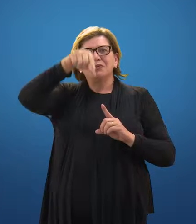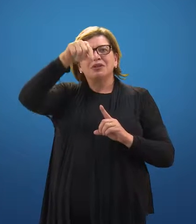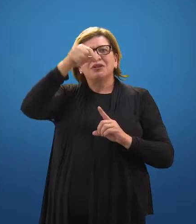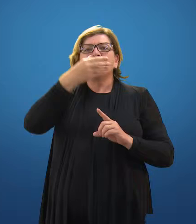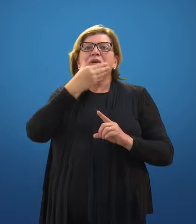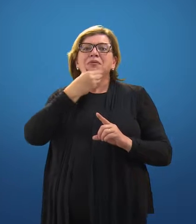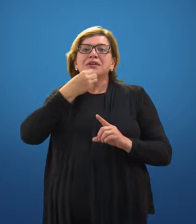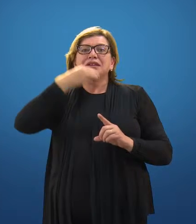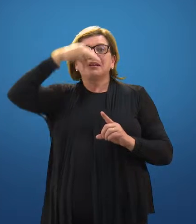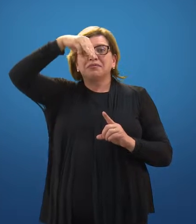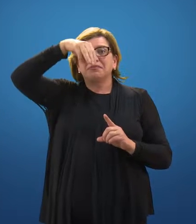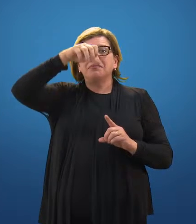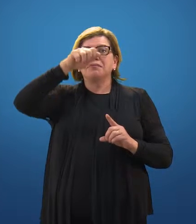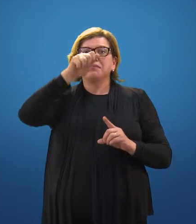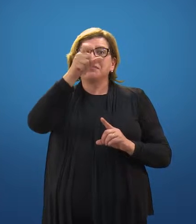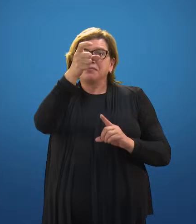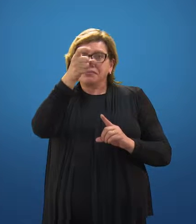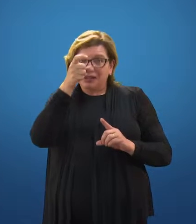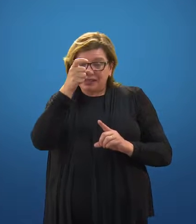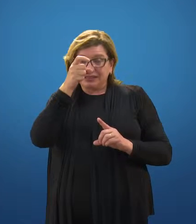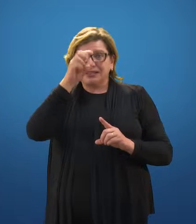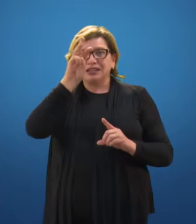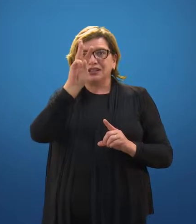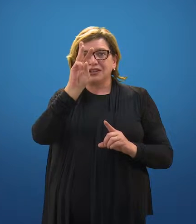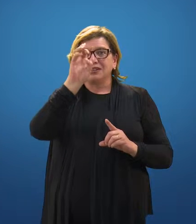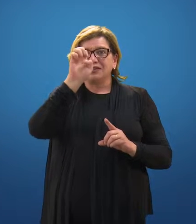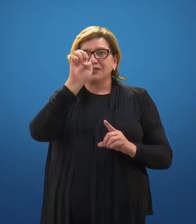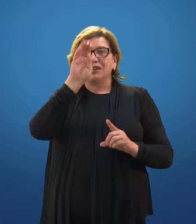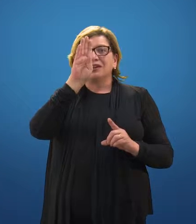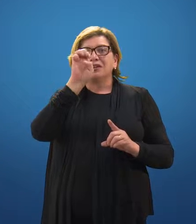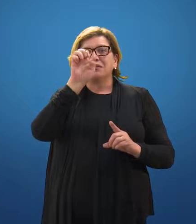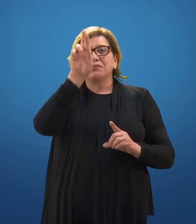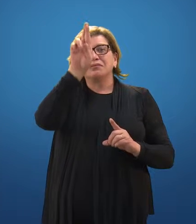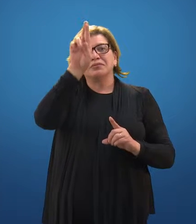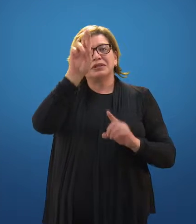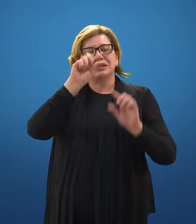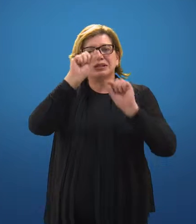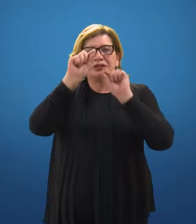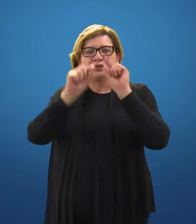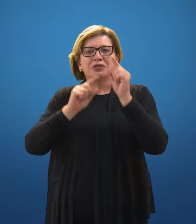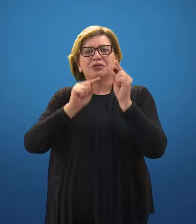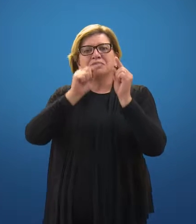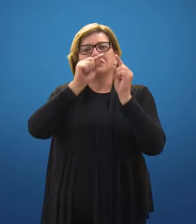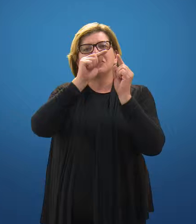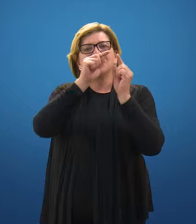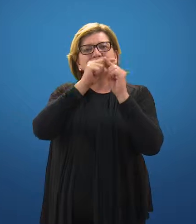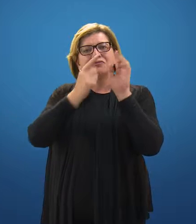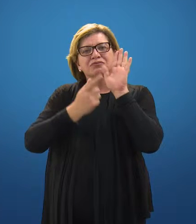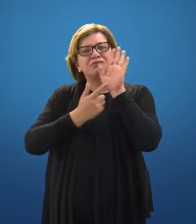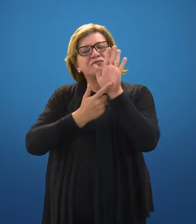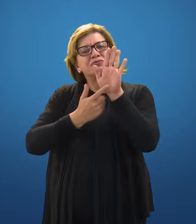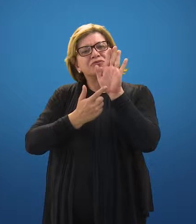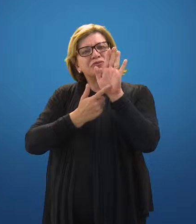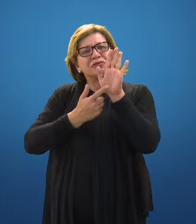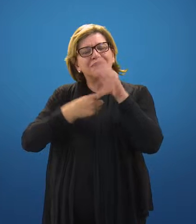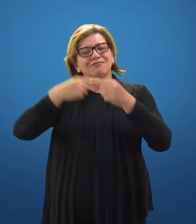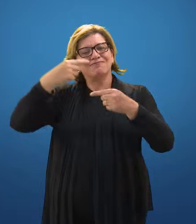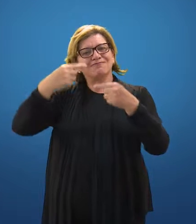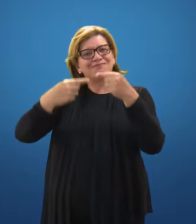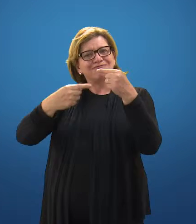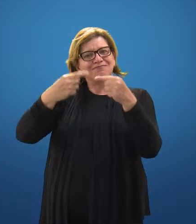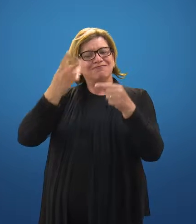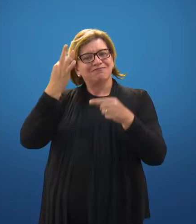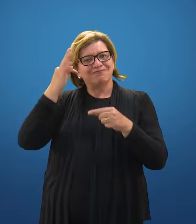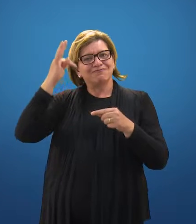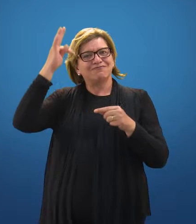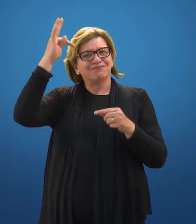Weber, como objetivo principal de trazer para a nossa discussão